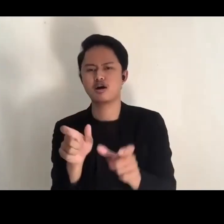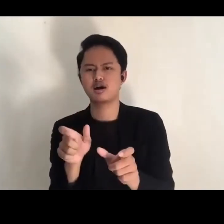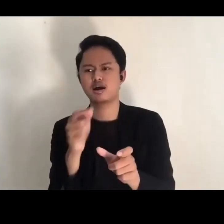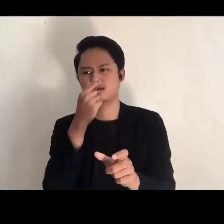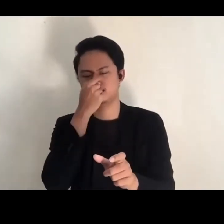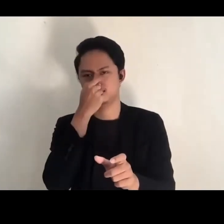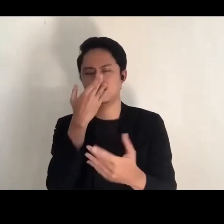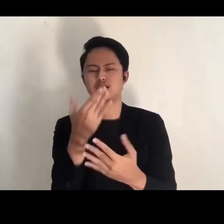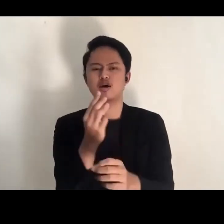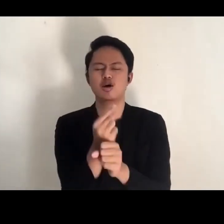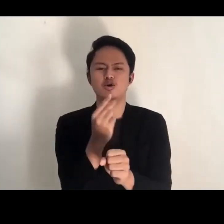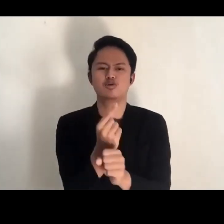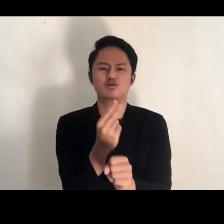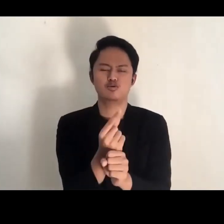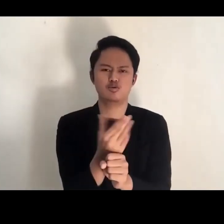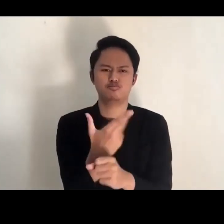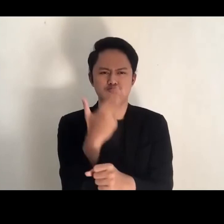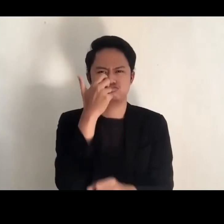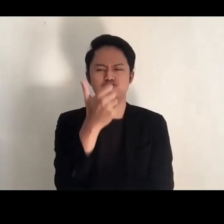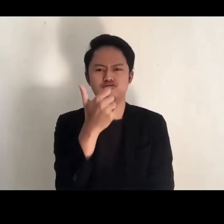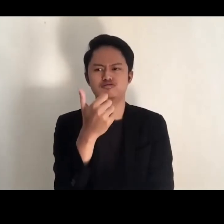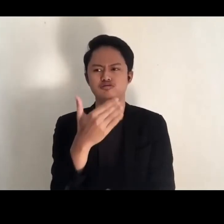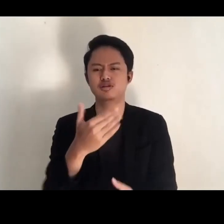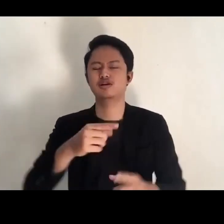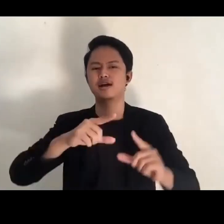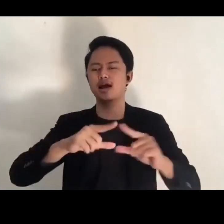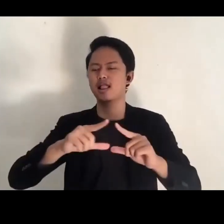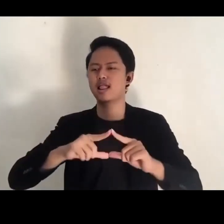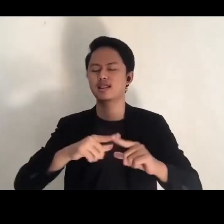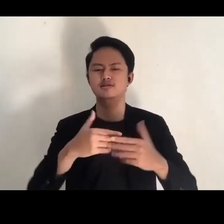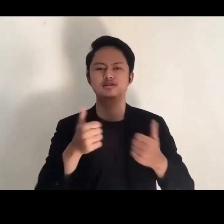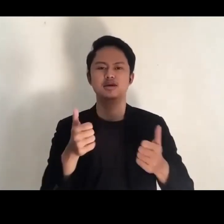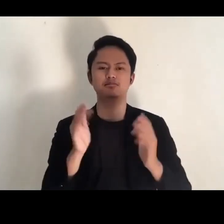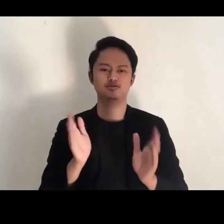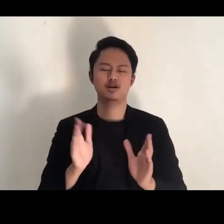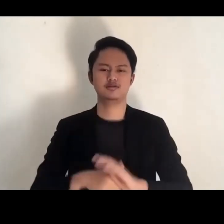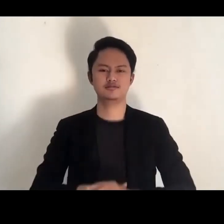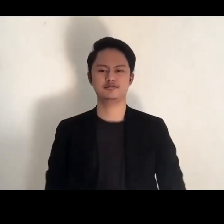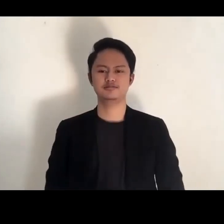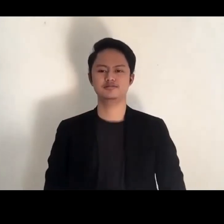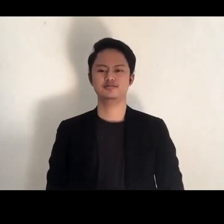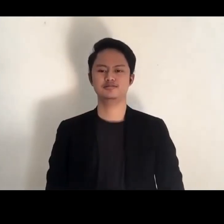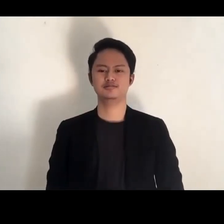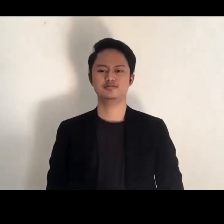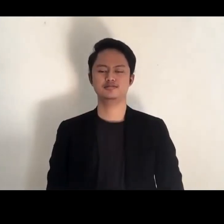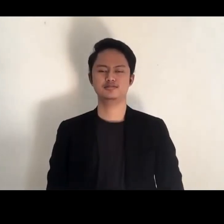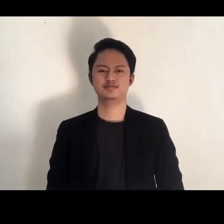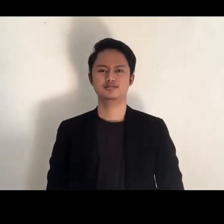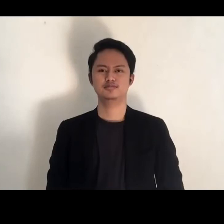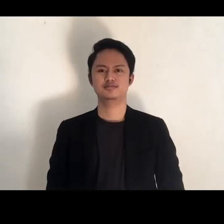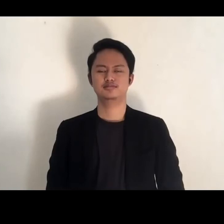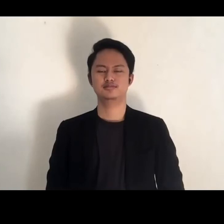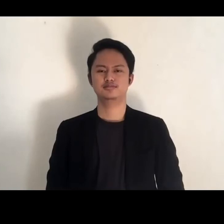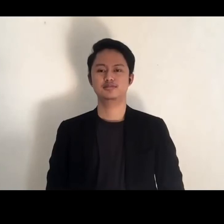serta guru-guru yang bagus, dan tools itu sudah disiapkan. Kemudian dengan tools yang sudah disiapkan